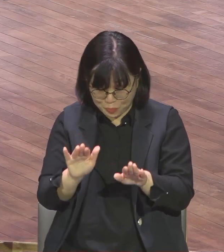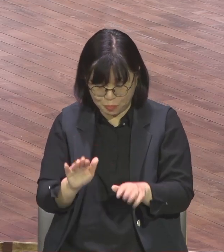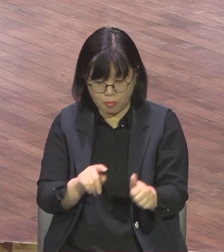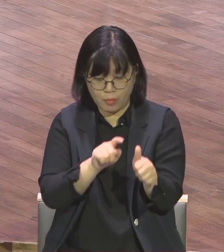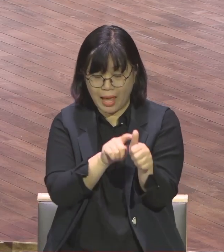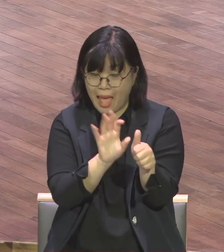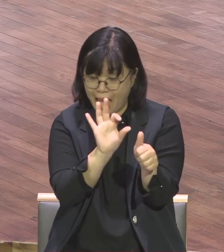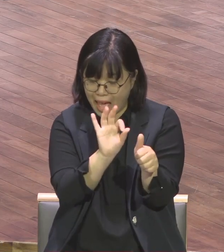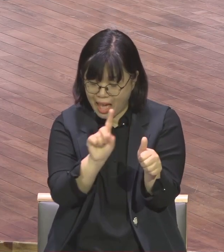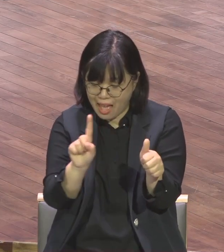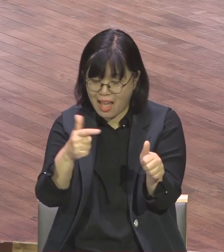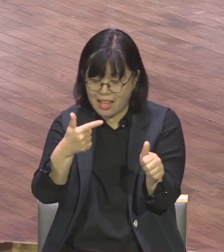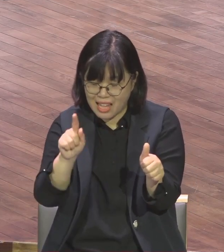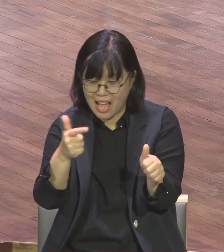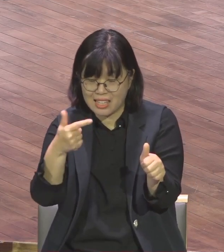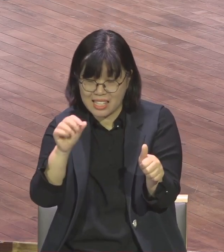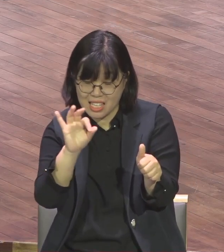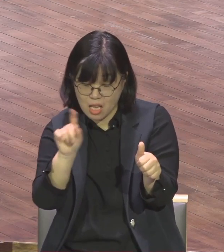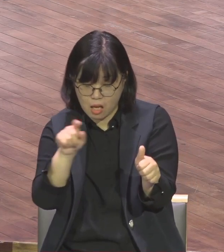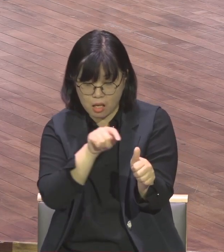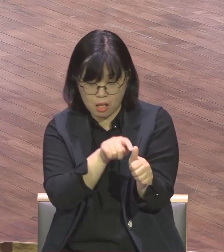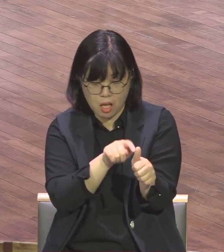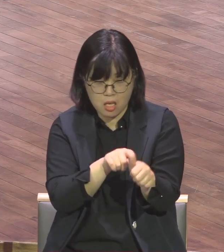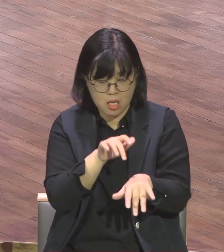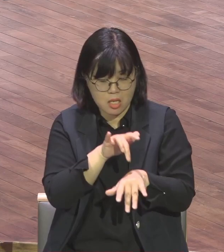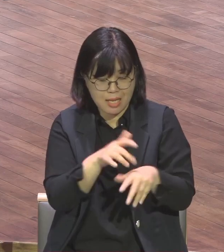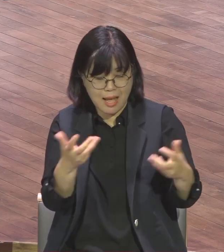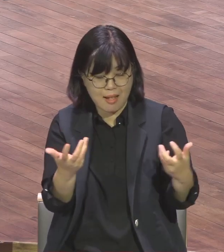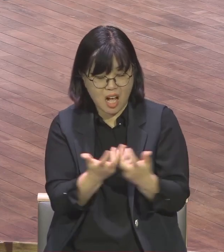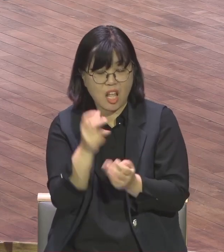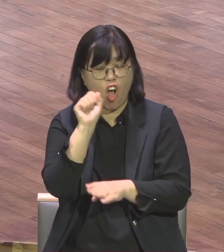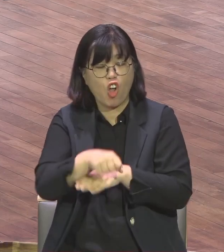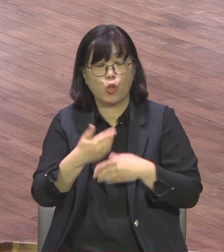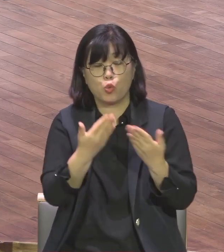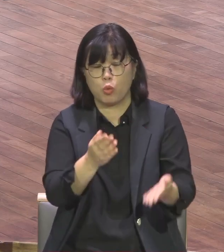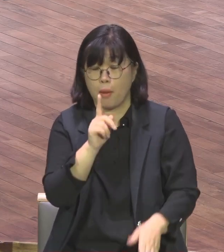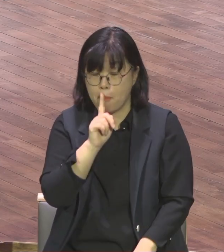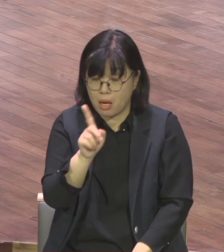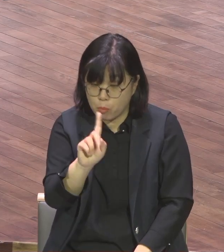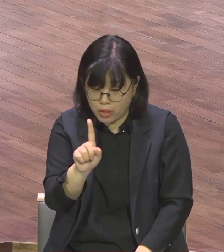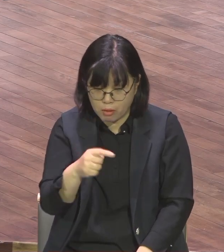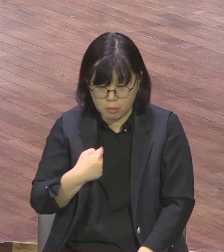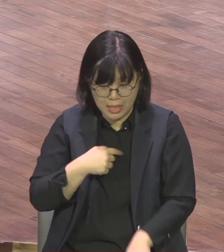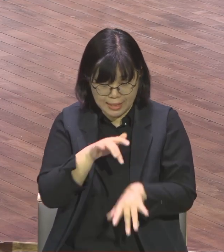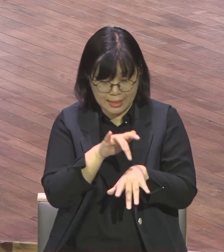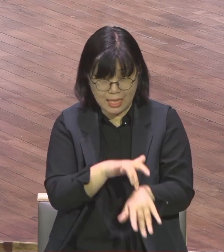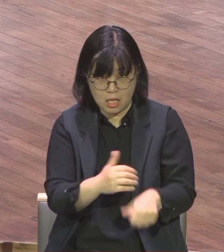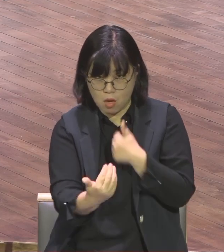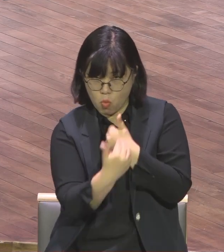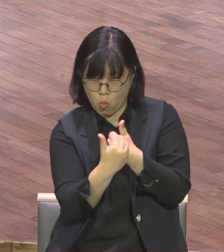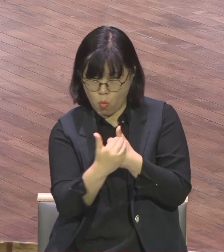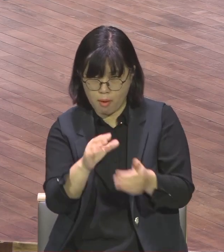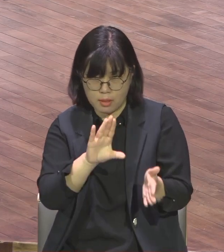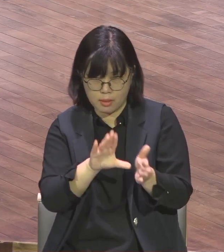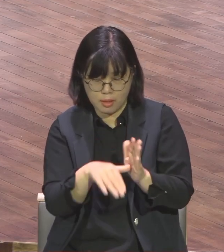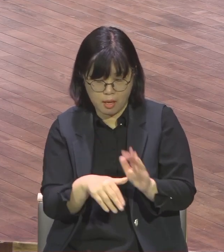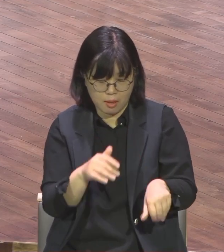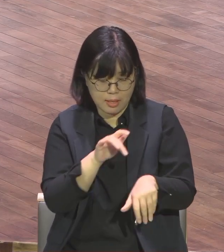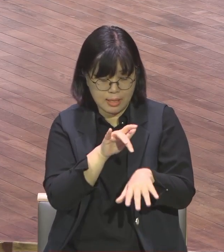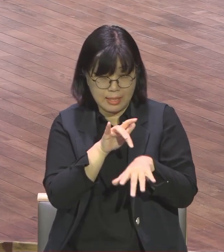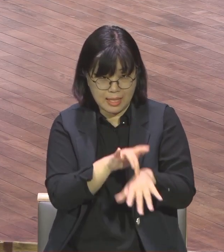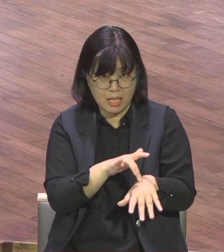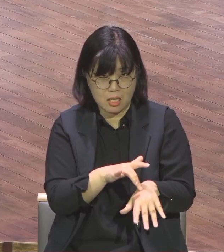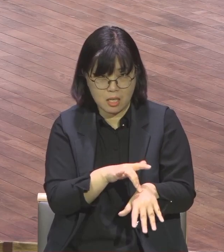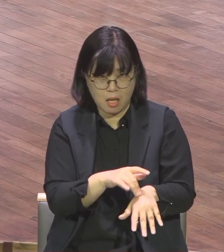것입니다. 마음이 마음을 허락하지 않으면 사탄이 절대로 들어올 수 없어요. 마음이 허락하니까 이 사탄이